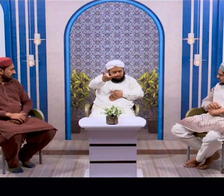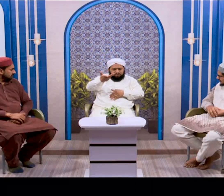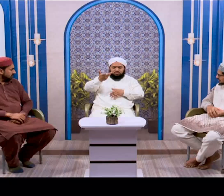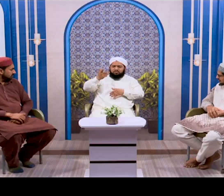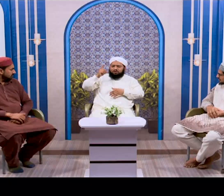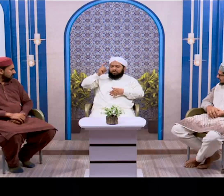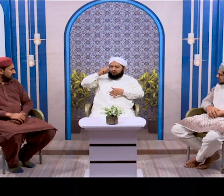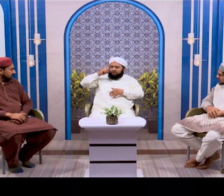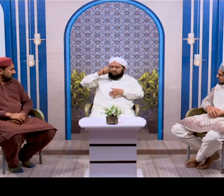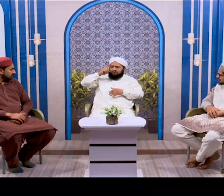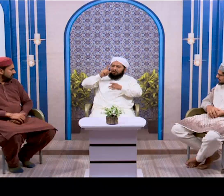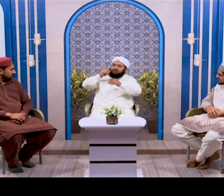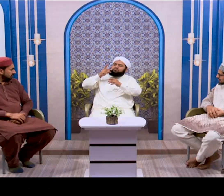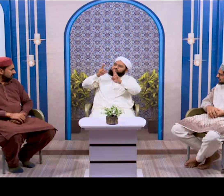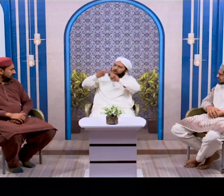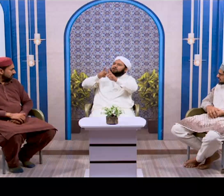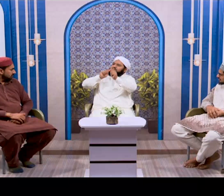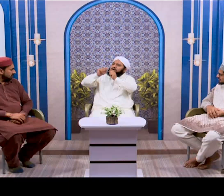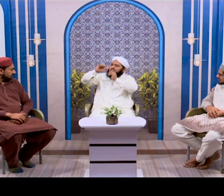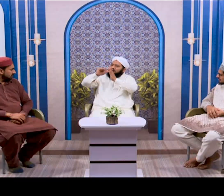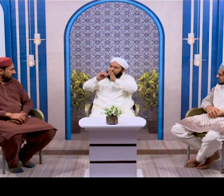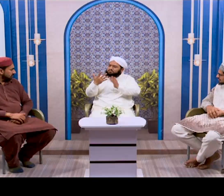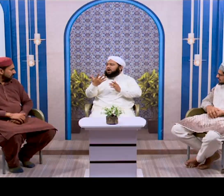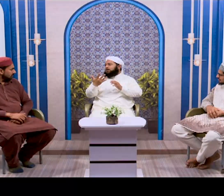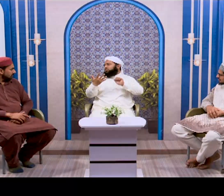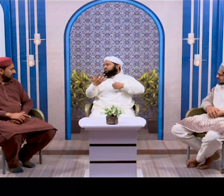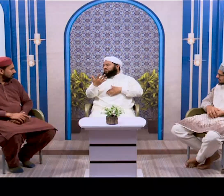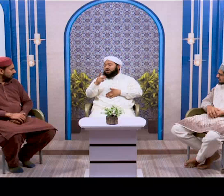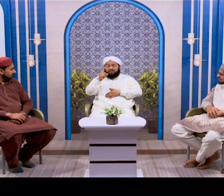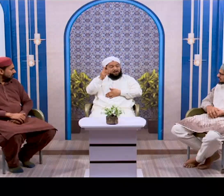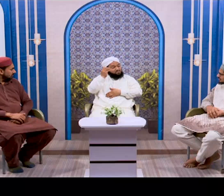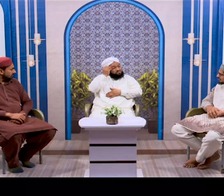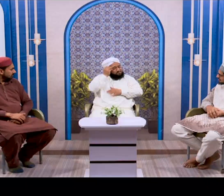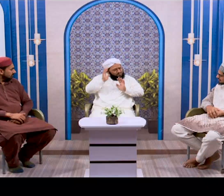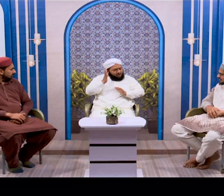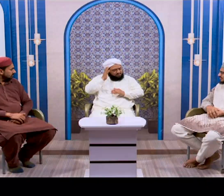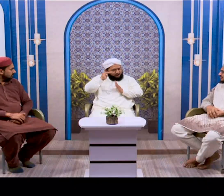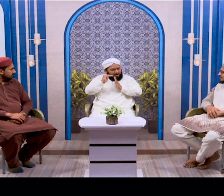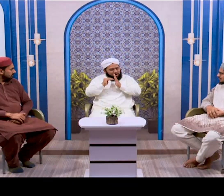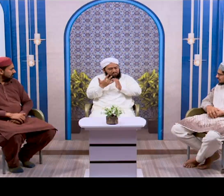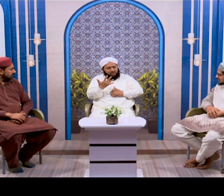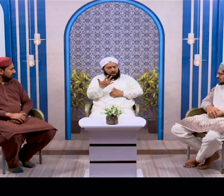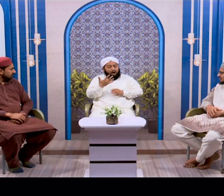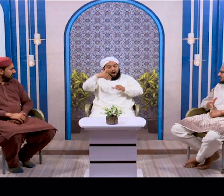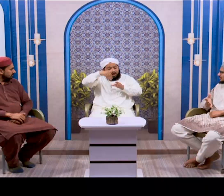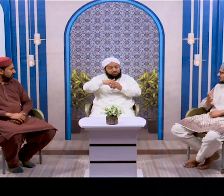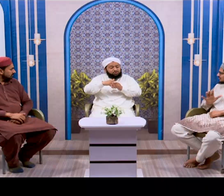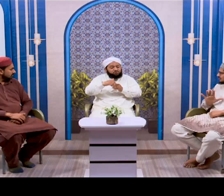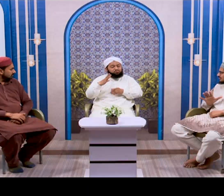5 کرا دیں۔ اللہ پاک جانتا تھا کہ نمازیں 5 رہیں گی، مگر 50 مقرر فرما کر پھر